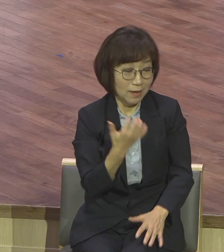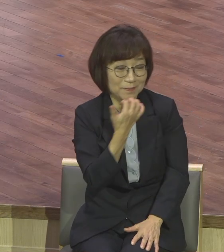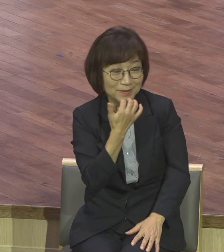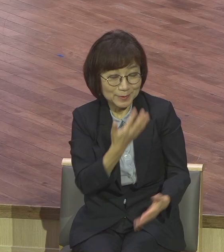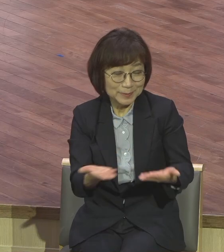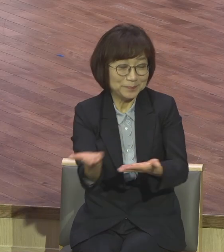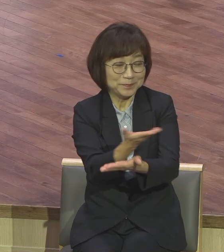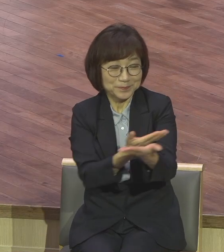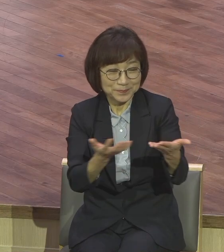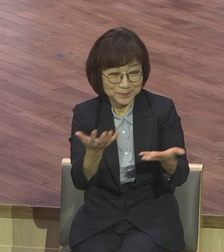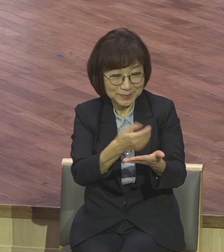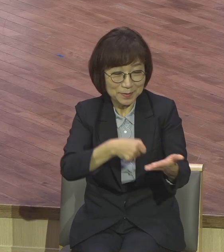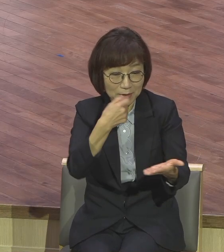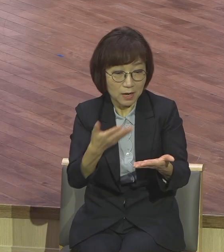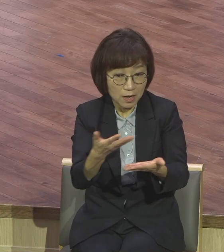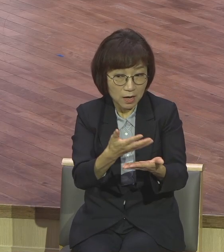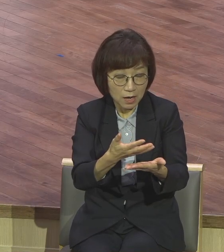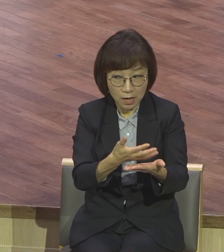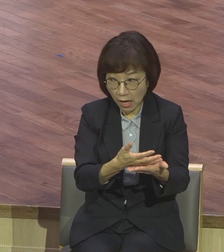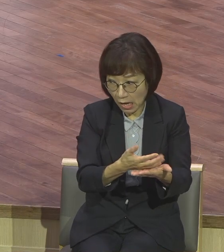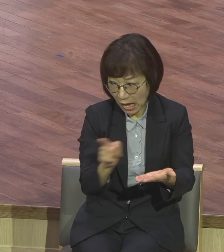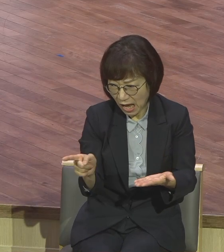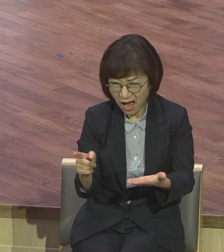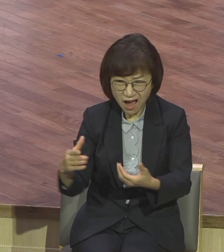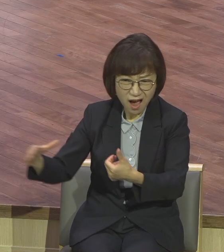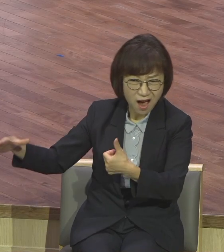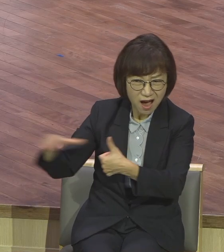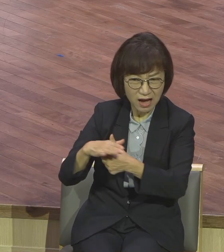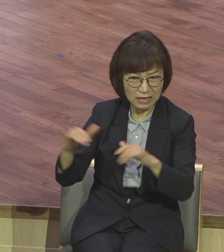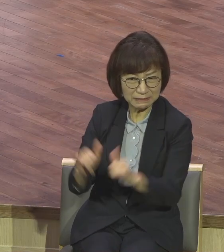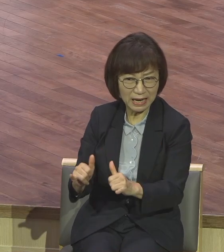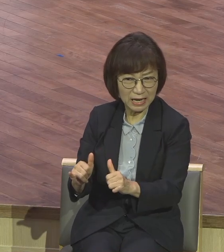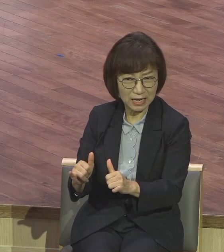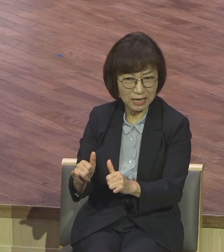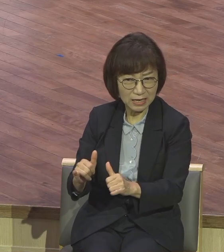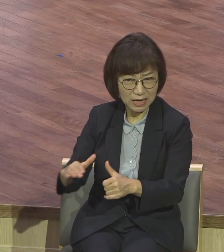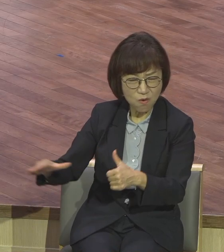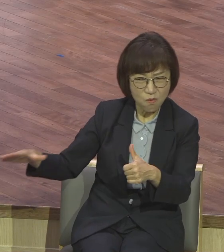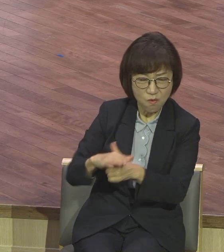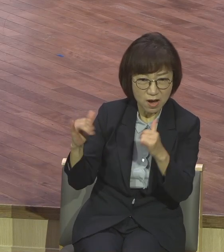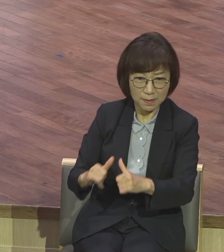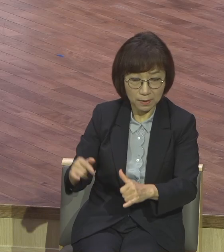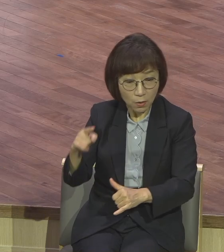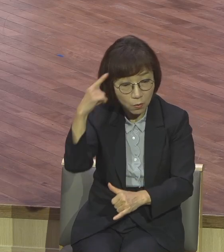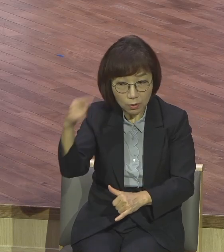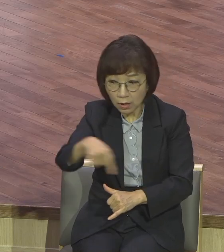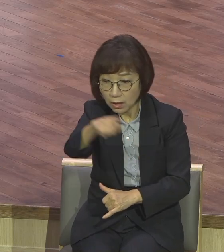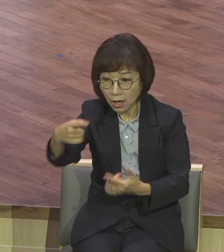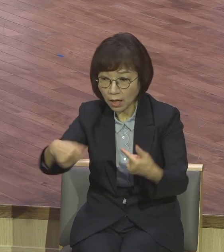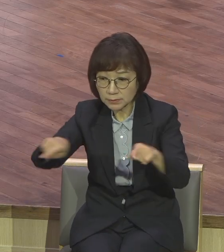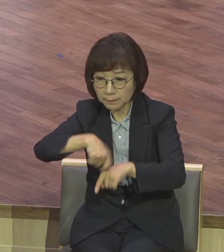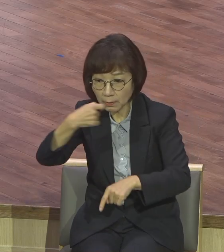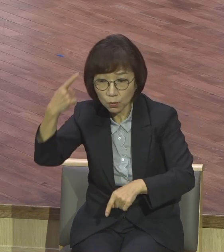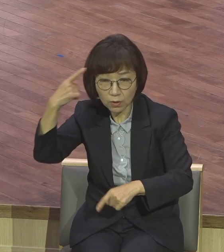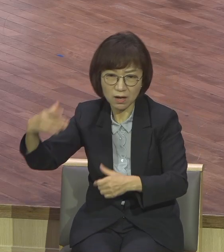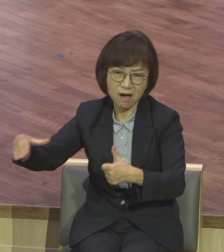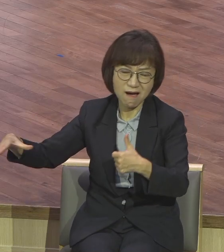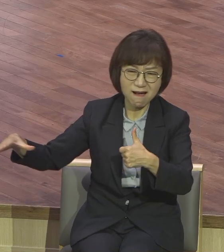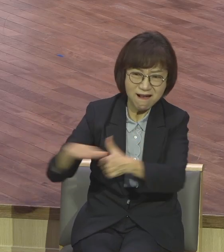베드로가 이들이 공격하는 것이 두려워서 더 이상 이방인들과 교제하지